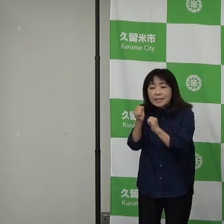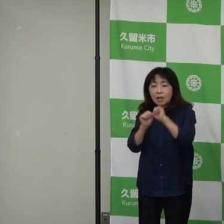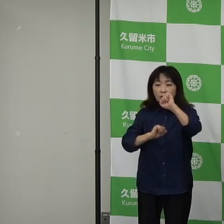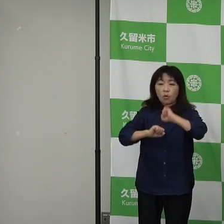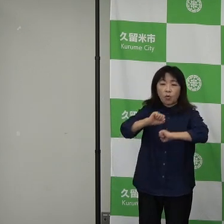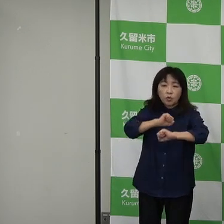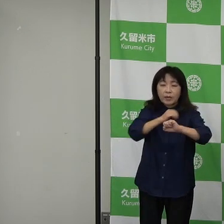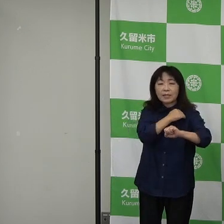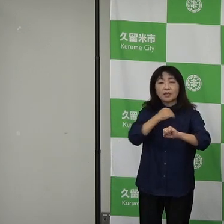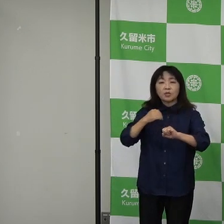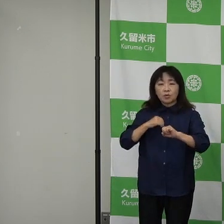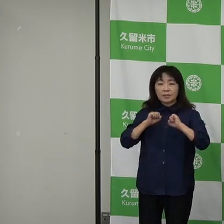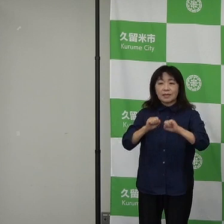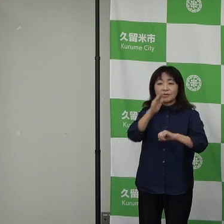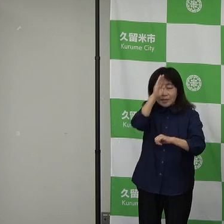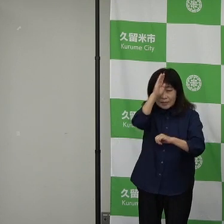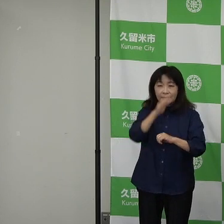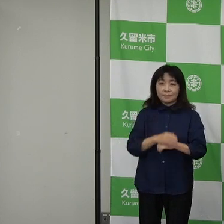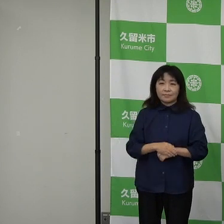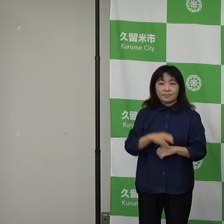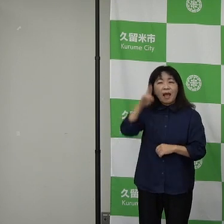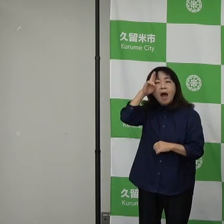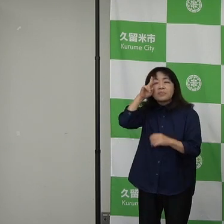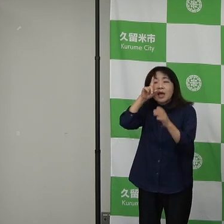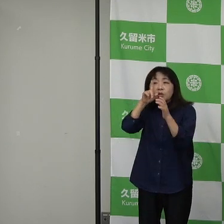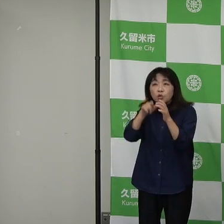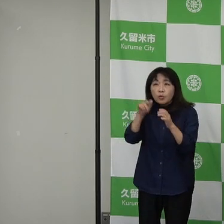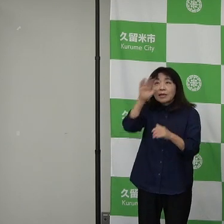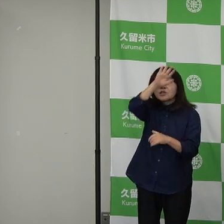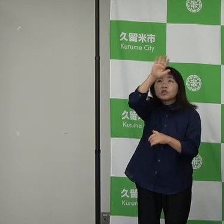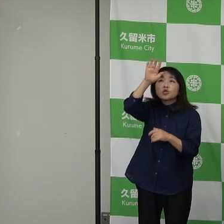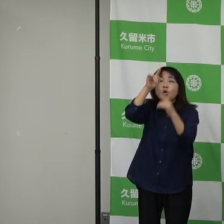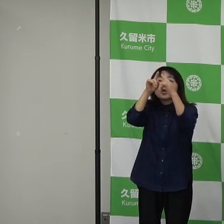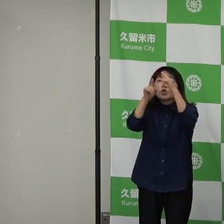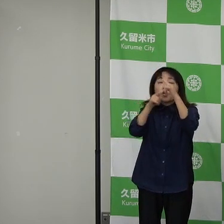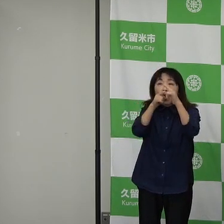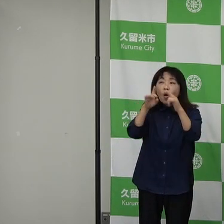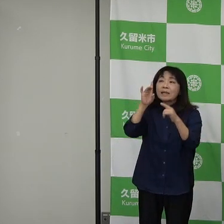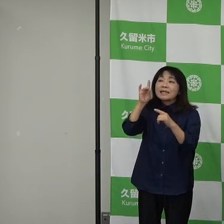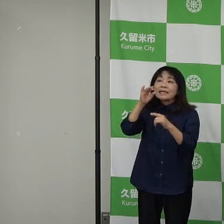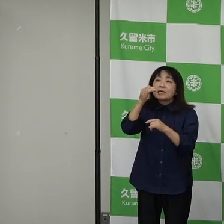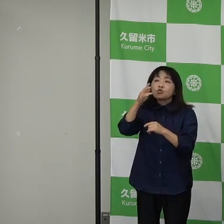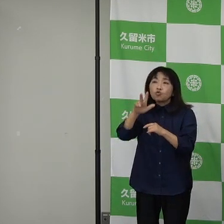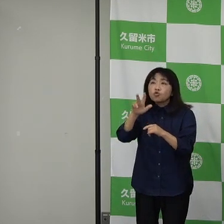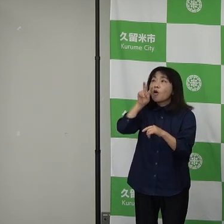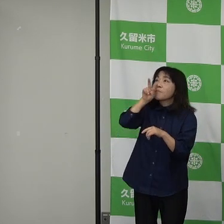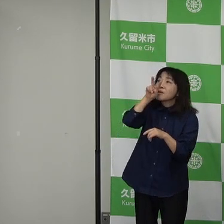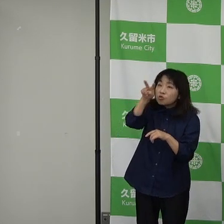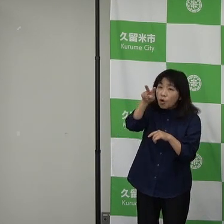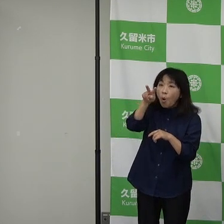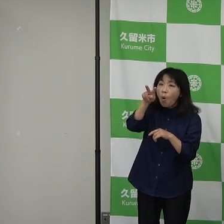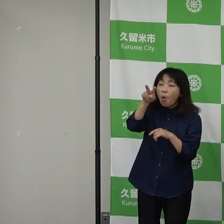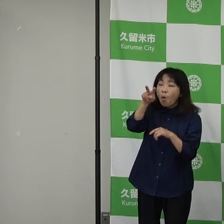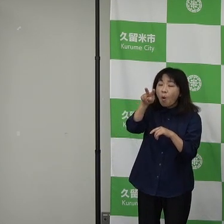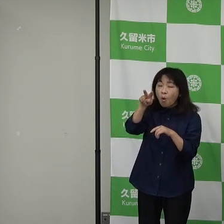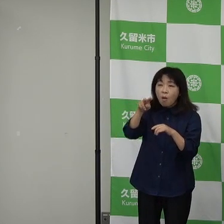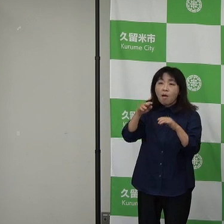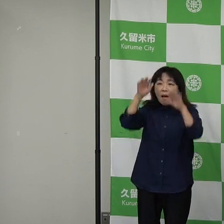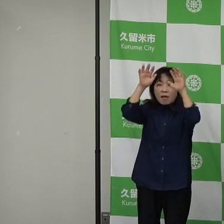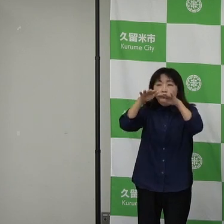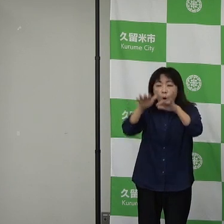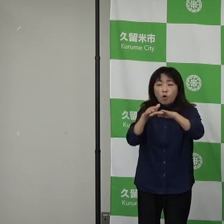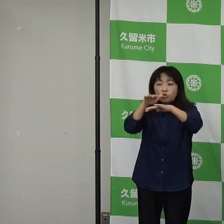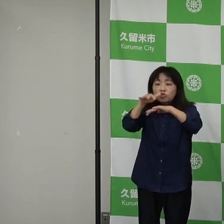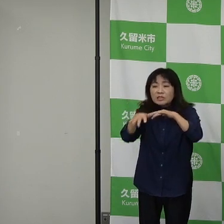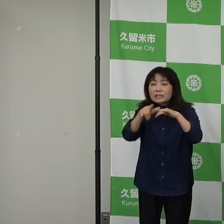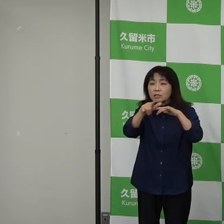。災害の恐れがある時は気象庁のキキクルを見ると、洪水や土砂の危険